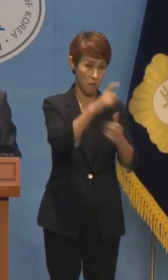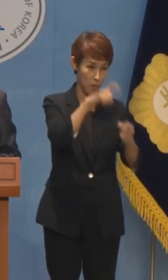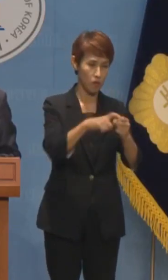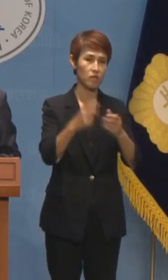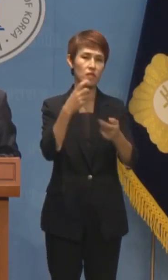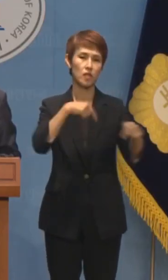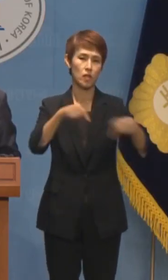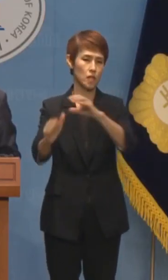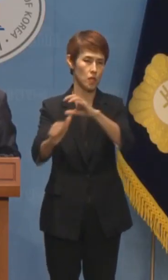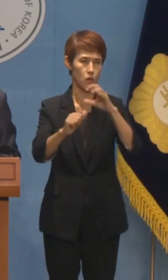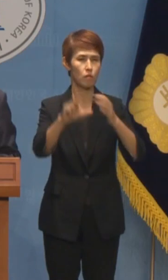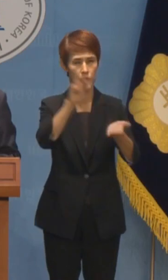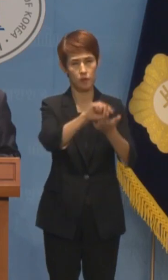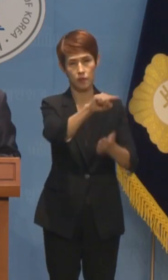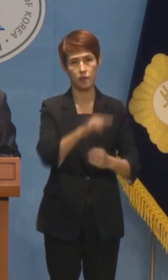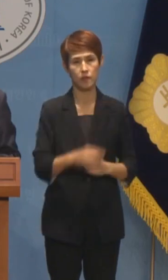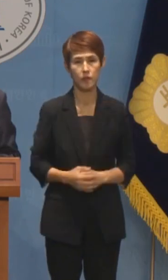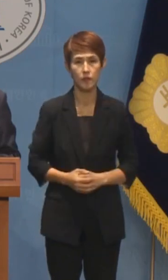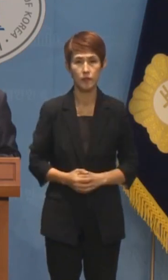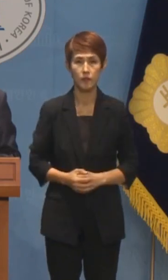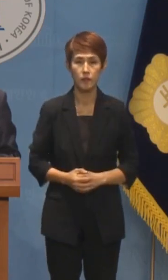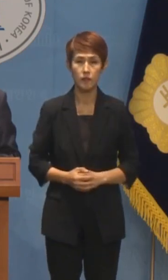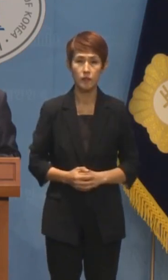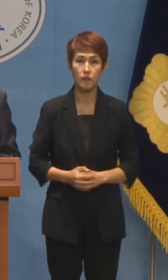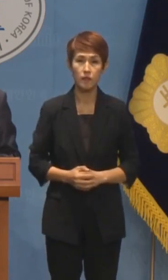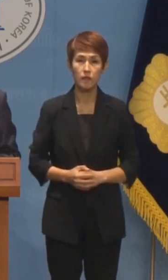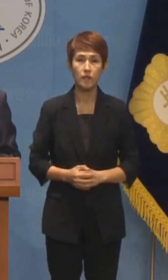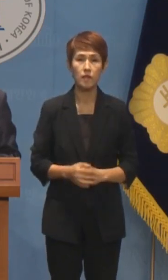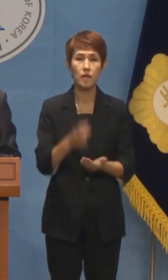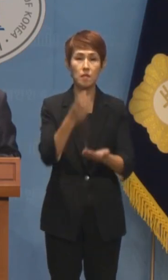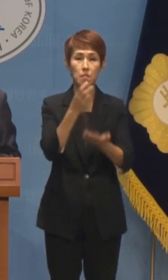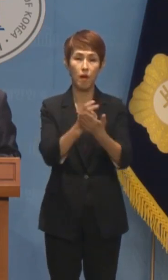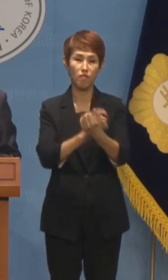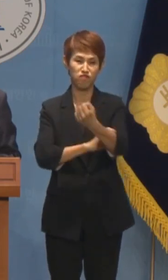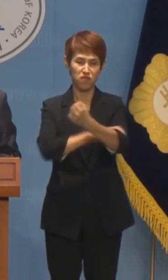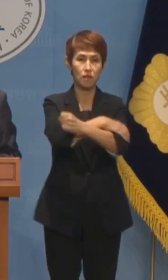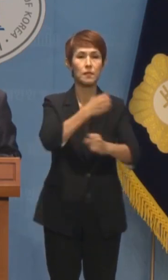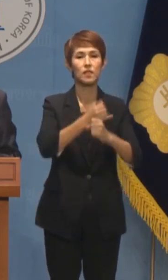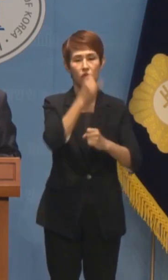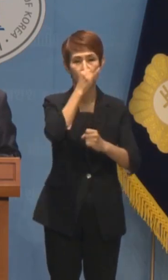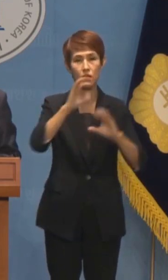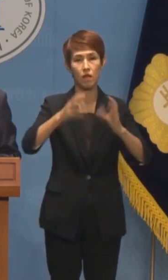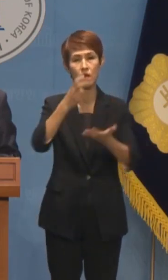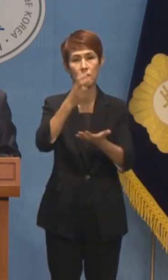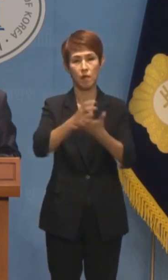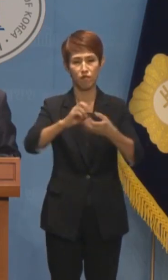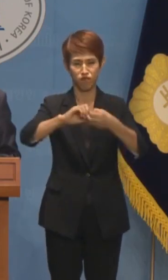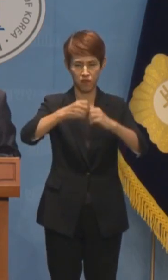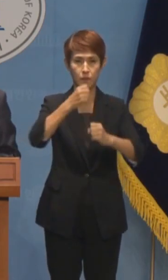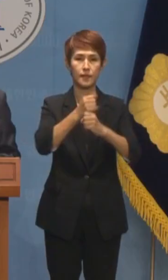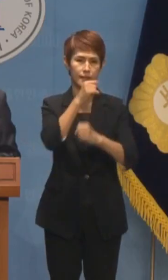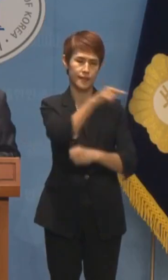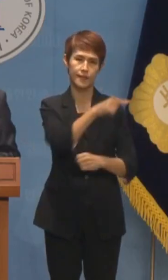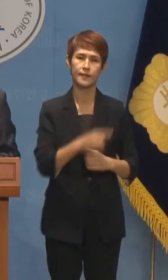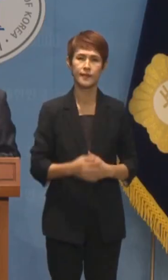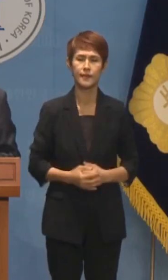이런 민주당의 행태는 전형적인 입법 왜곡이자 헌법 왜곡입니다.